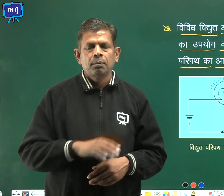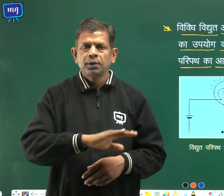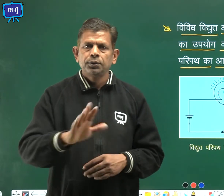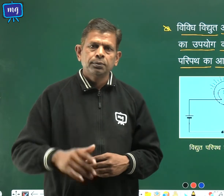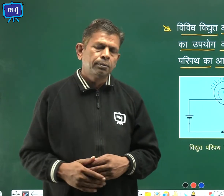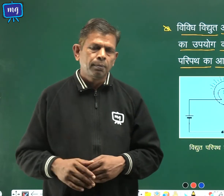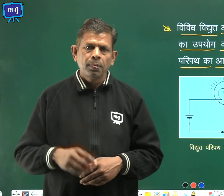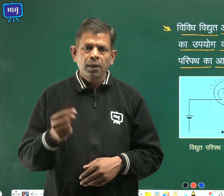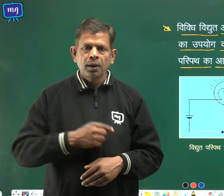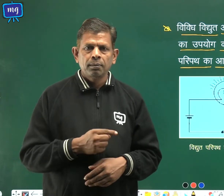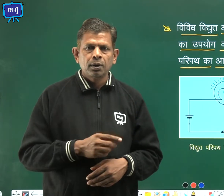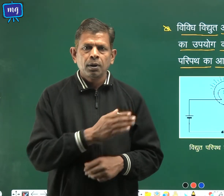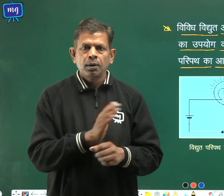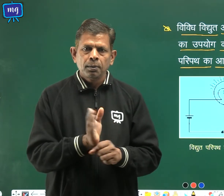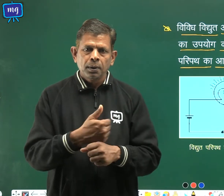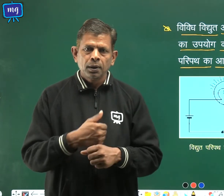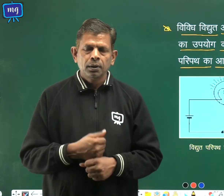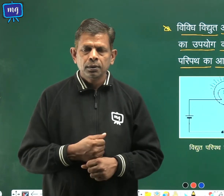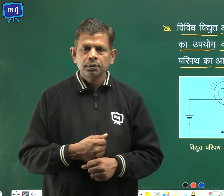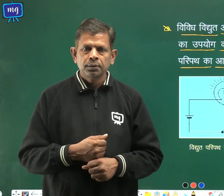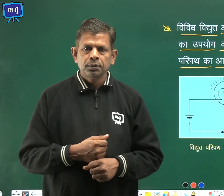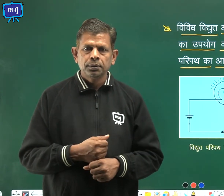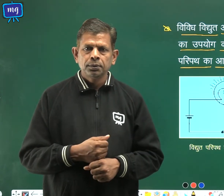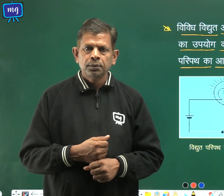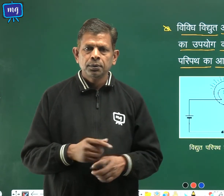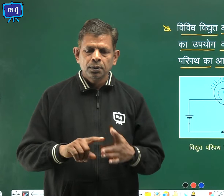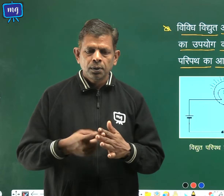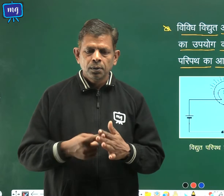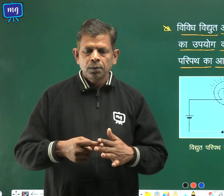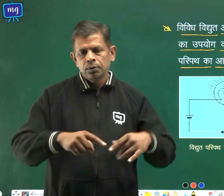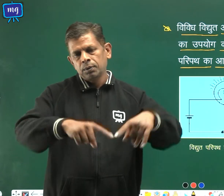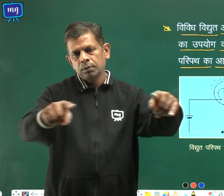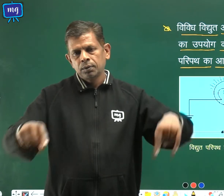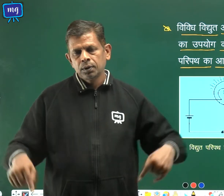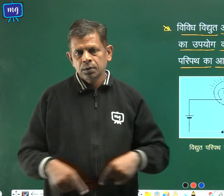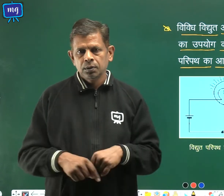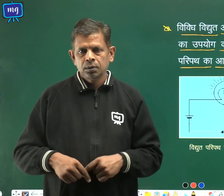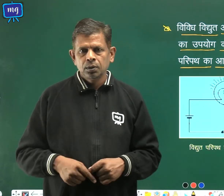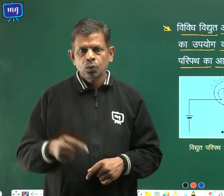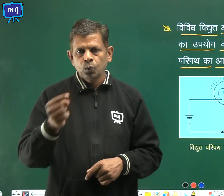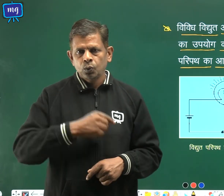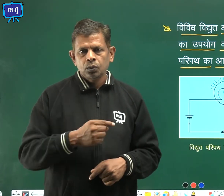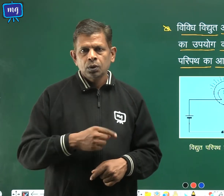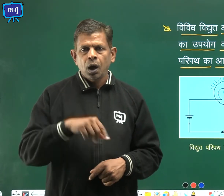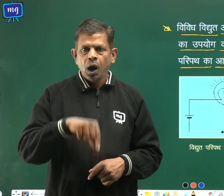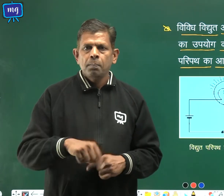बच्चों, जो हमने पहले विद्युत परिपथ बनाया था, उसका